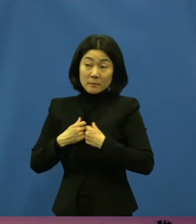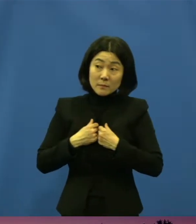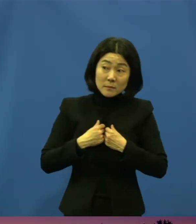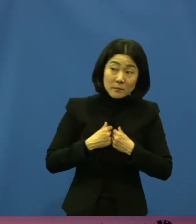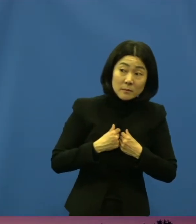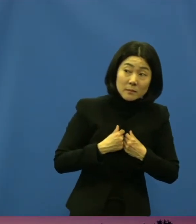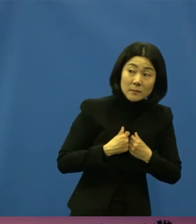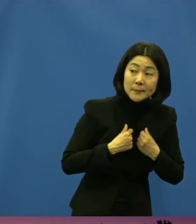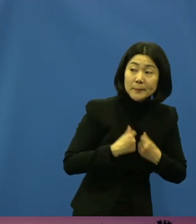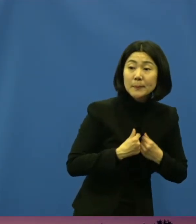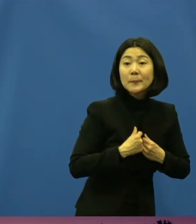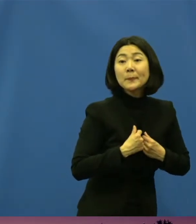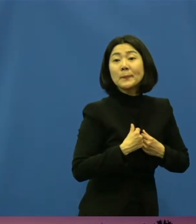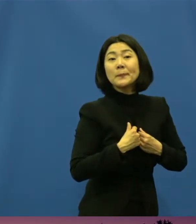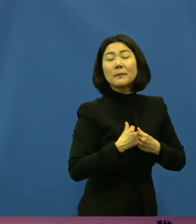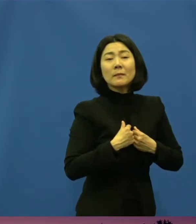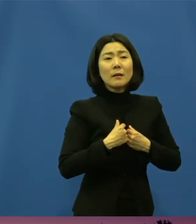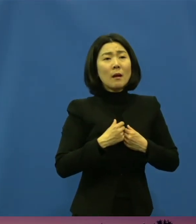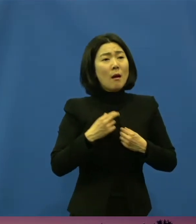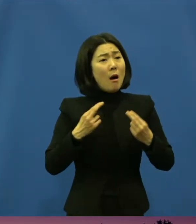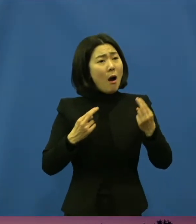제가 호주 살 때는요, 호주 살 때는